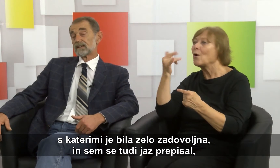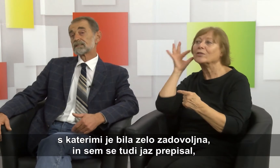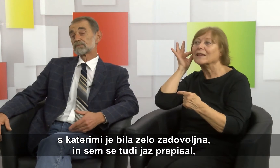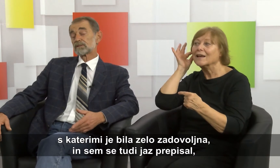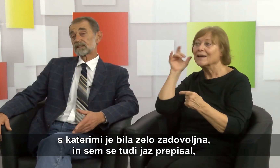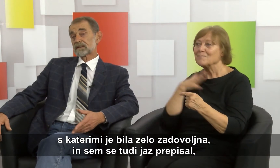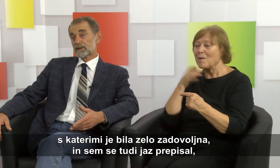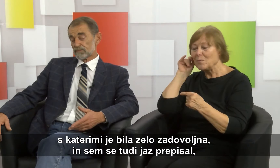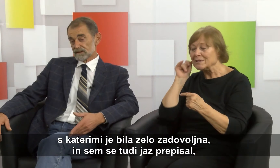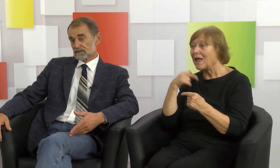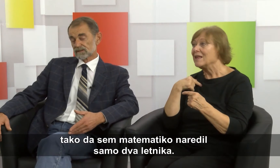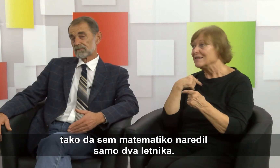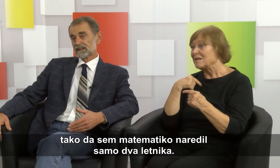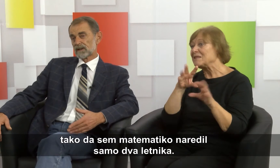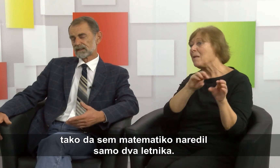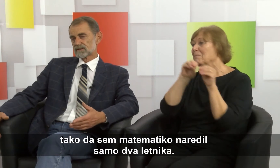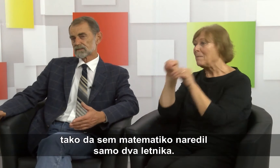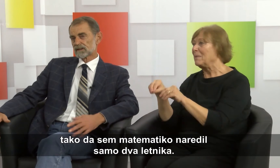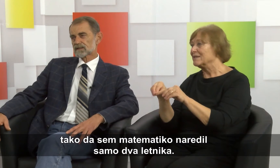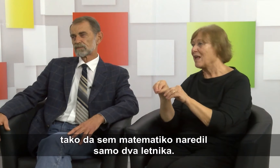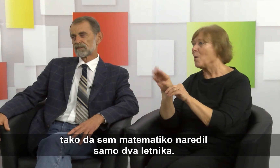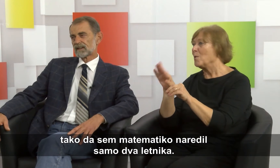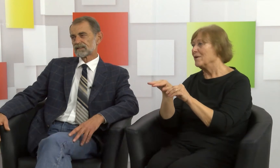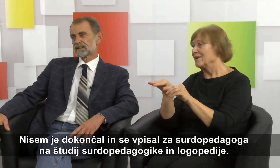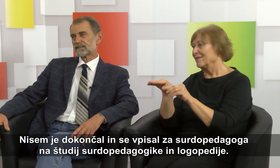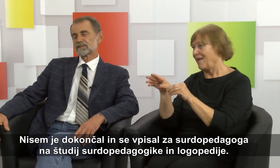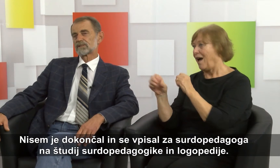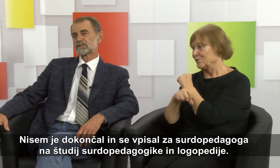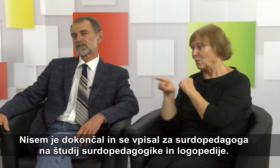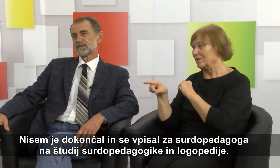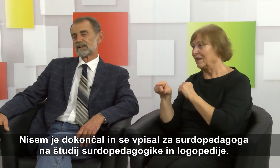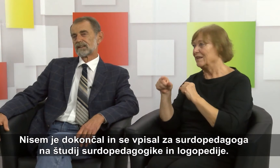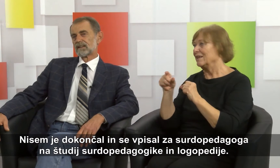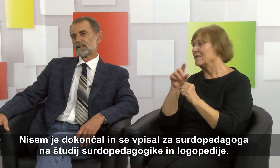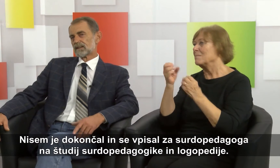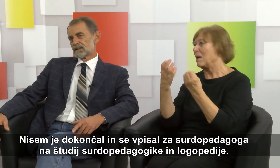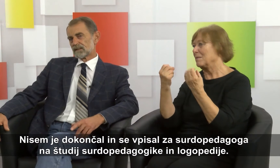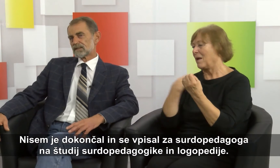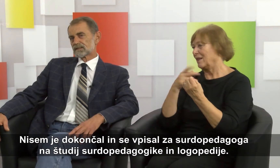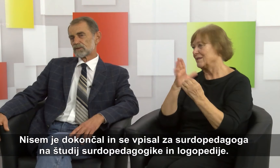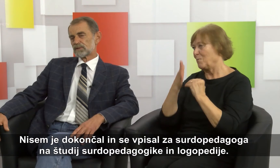in sem tudi jaz se prepisal, tako da matematiko sem imel samo 2 letnika, nisem ne končal in se